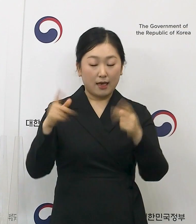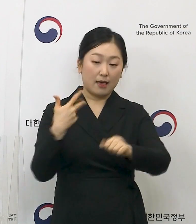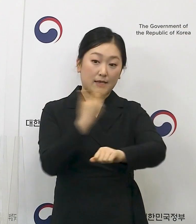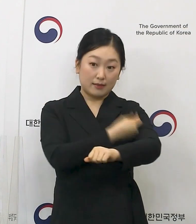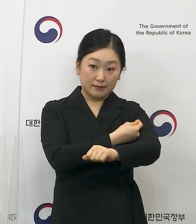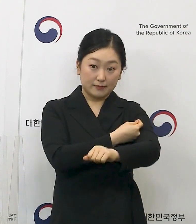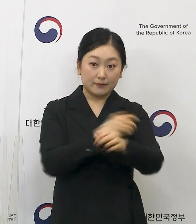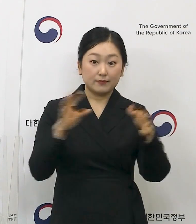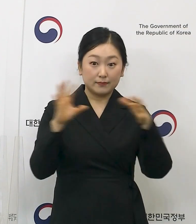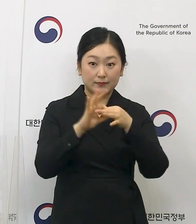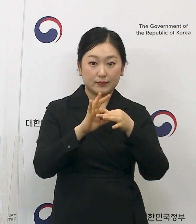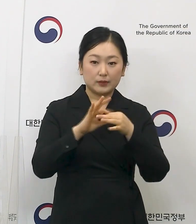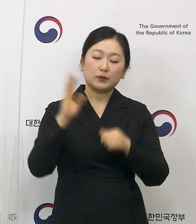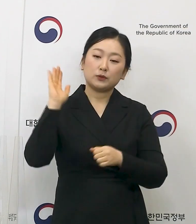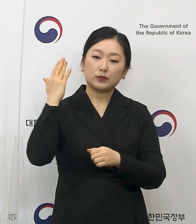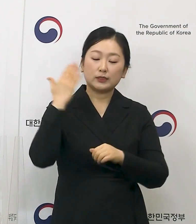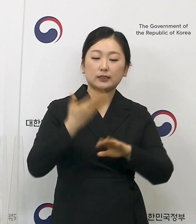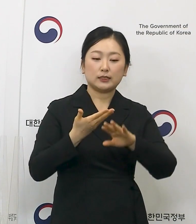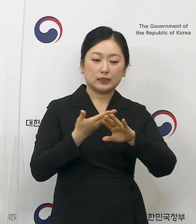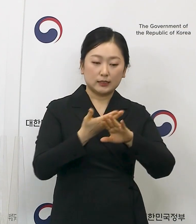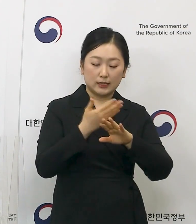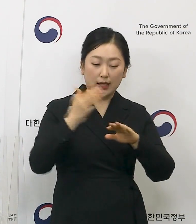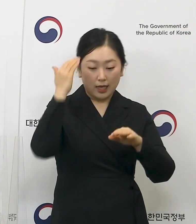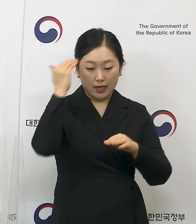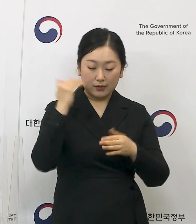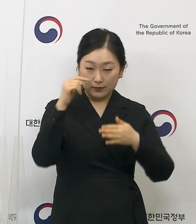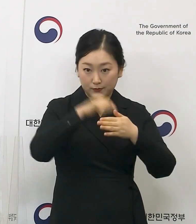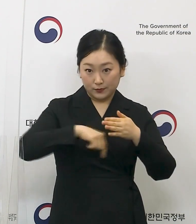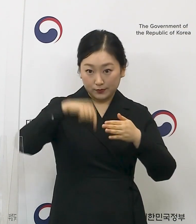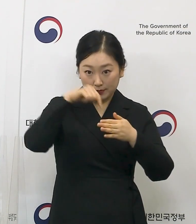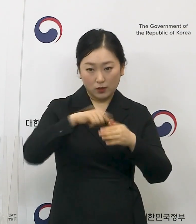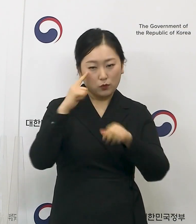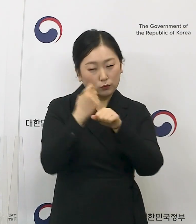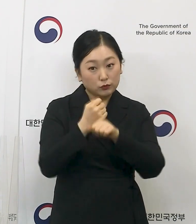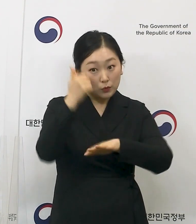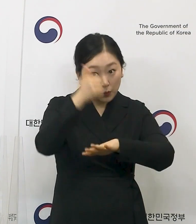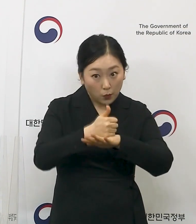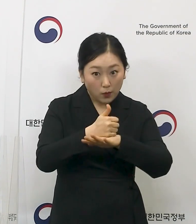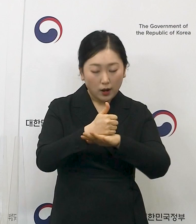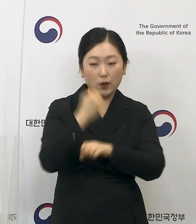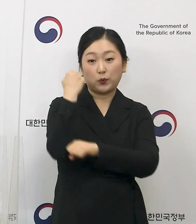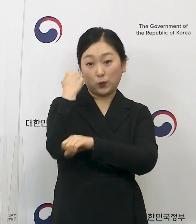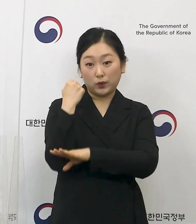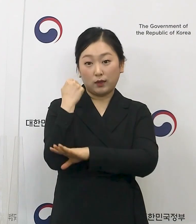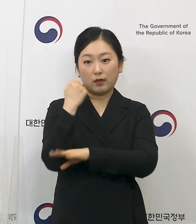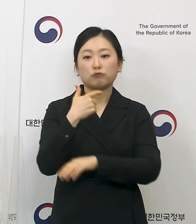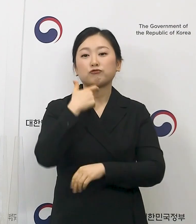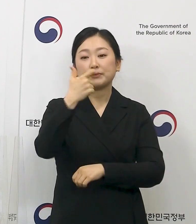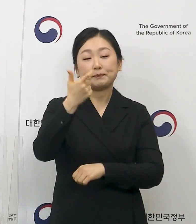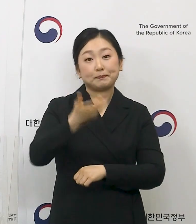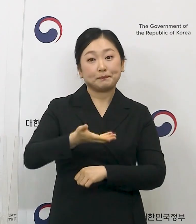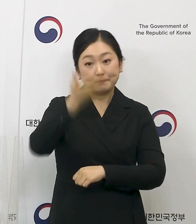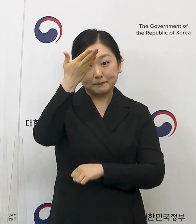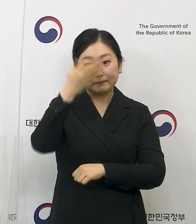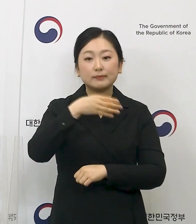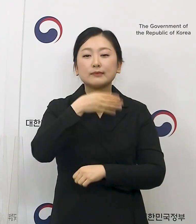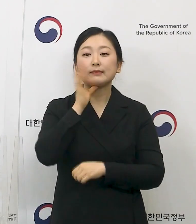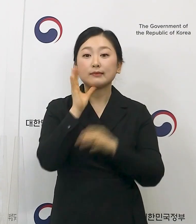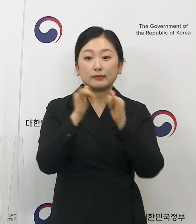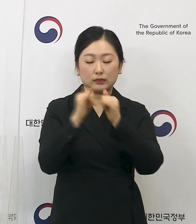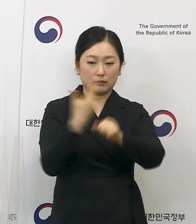최신 국내외 연구 결과를 토대로 다시 한번 60세 이상 연령층의 접종 필요성을 강조드리고자